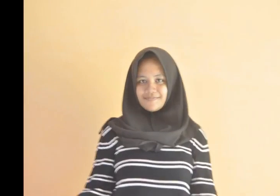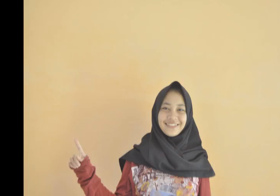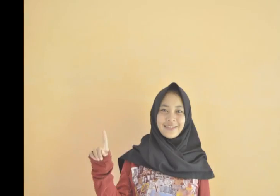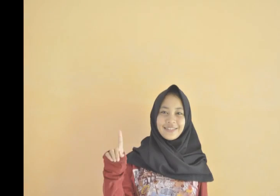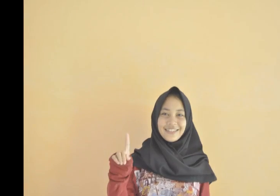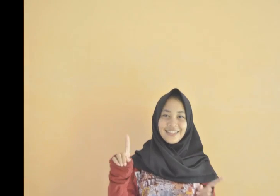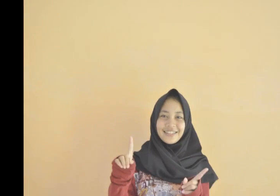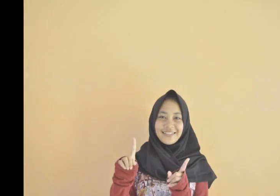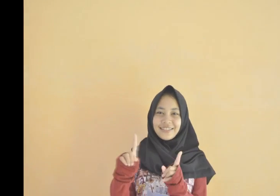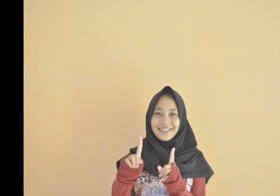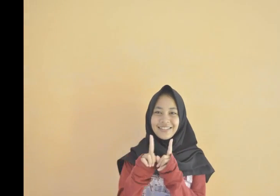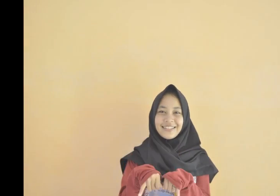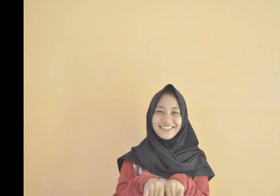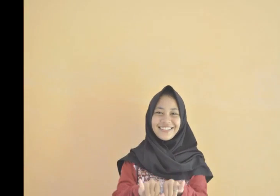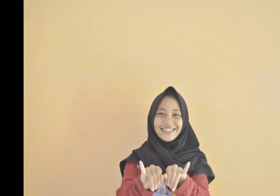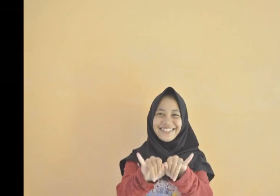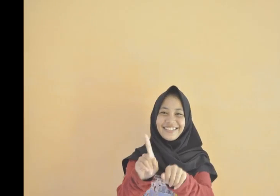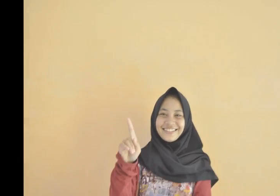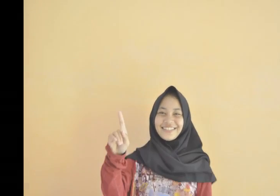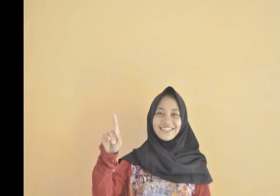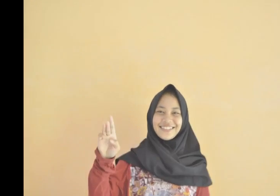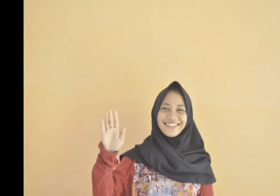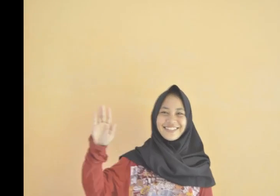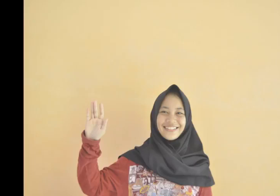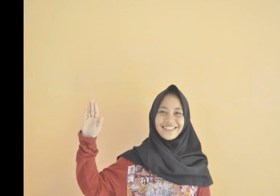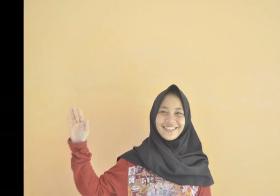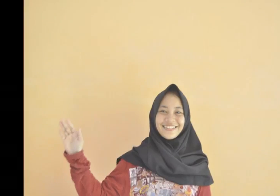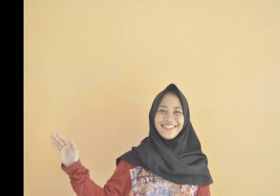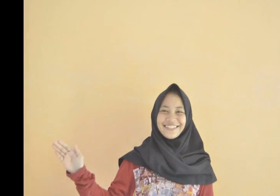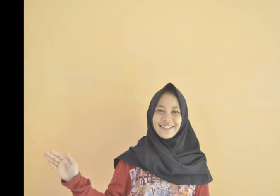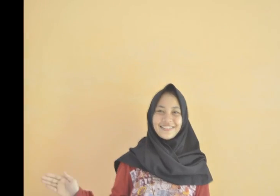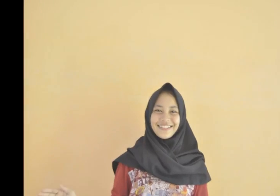berpisah. Hey, sampai jumpa di lain hari